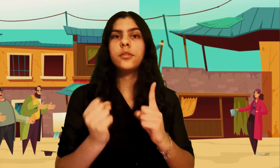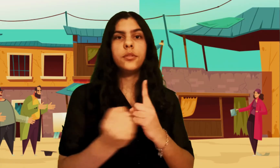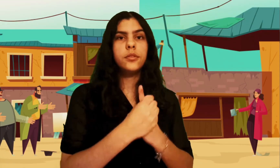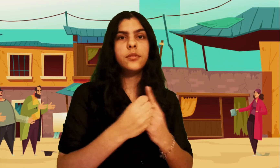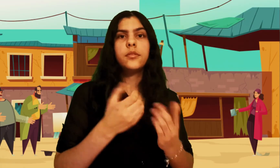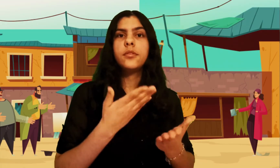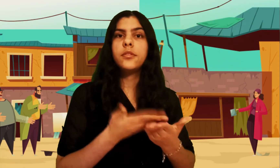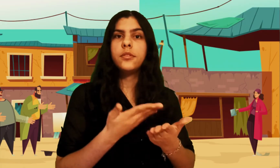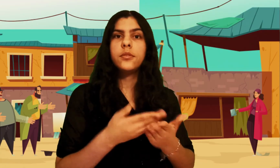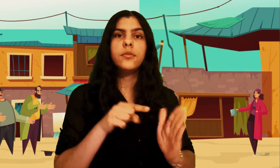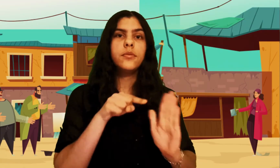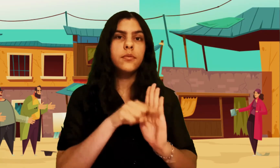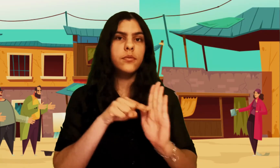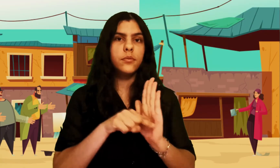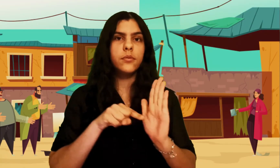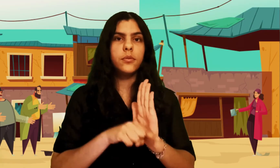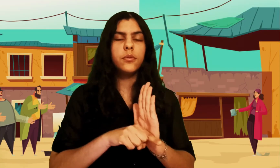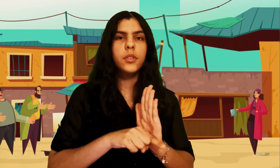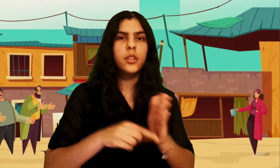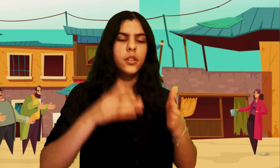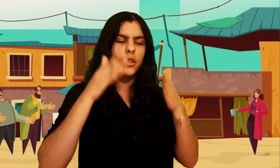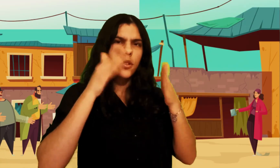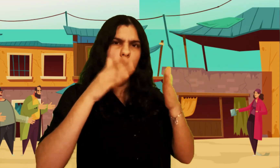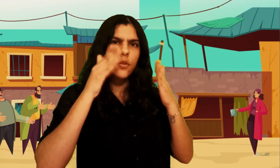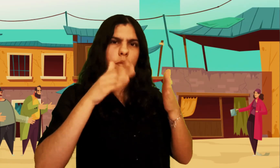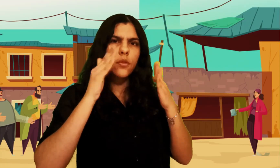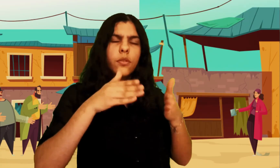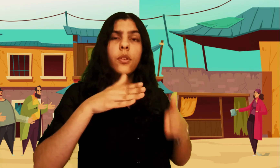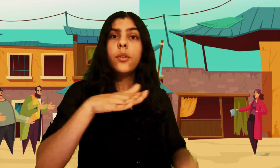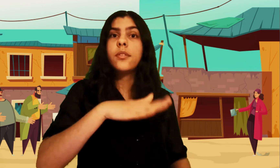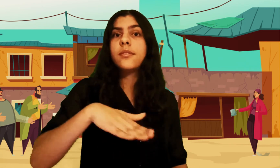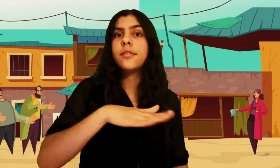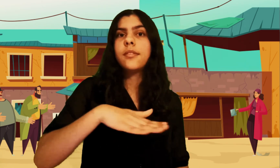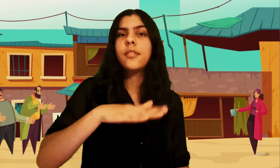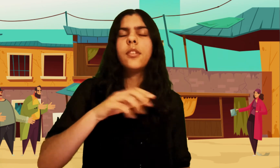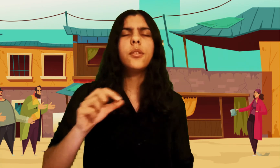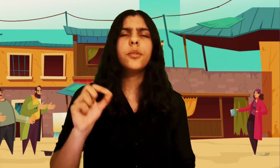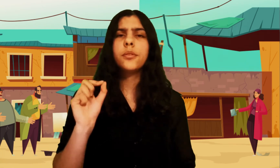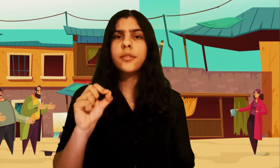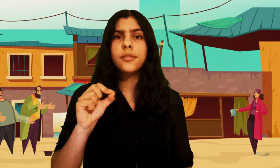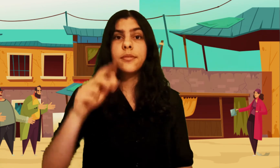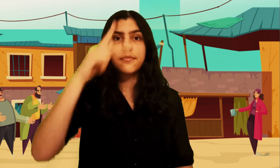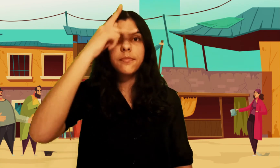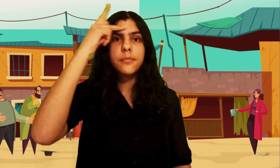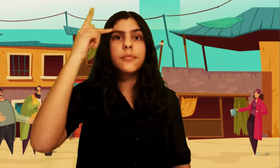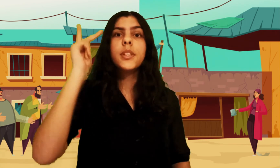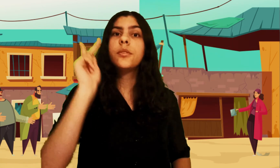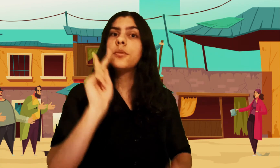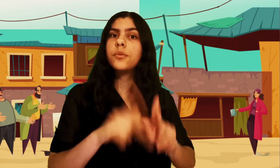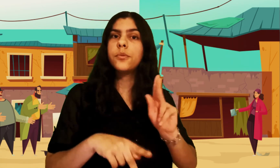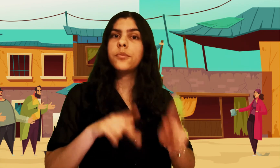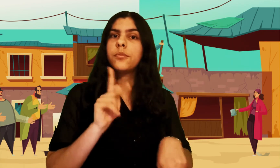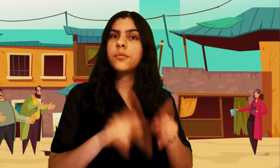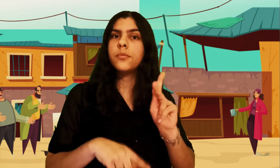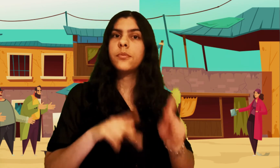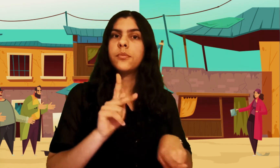A sociologia estuda, pesquisa, foca lá o quê?